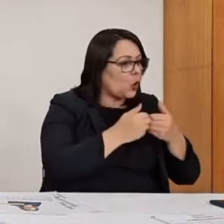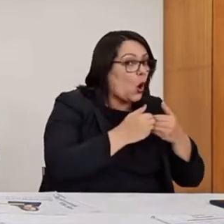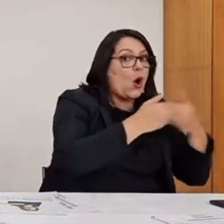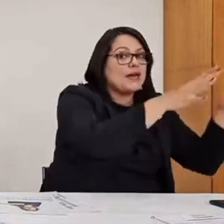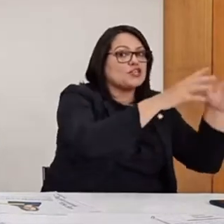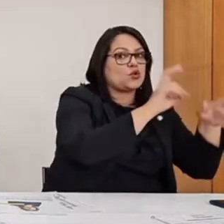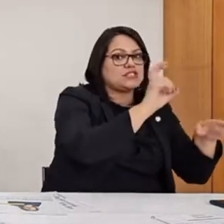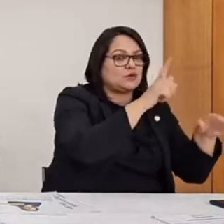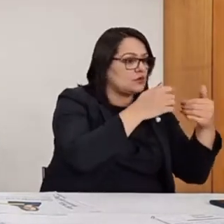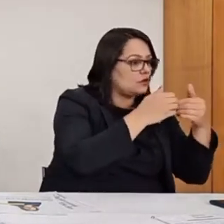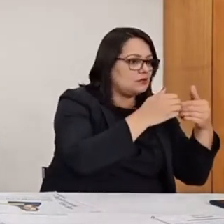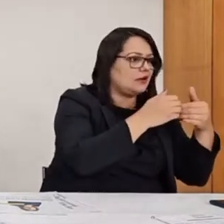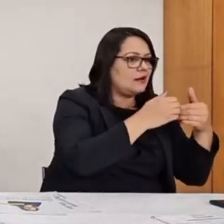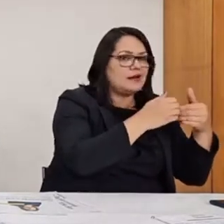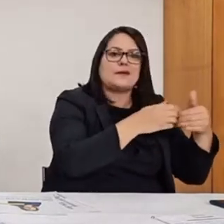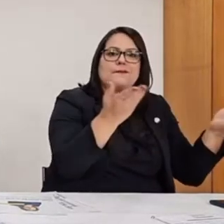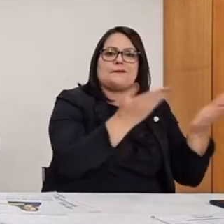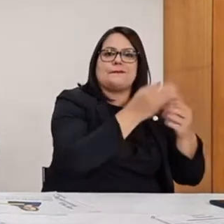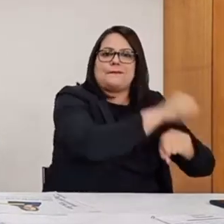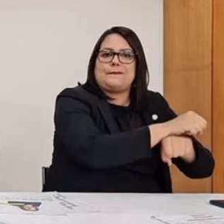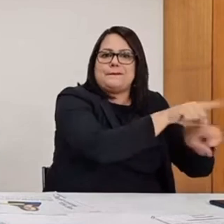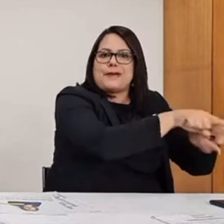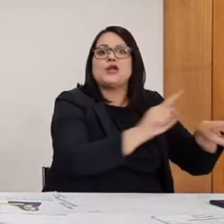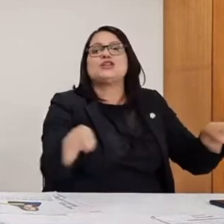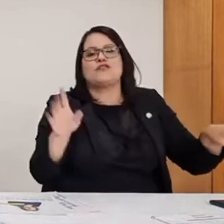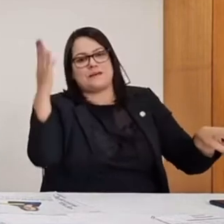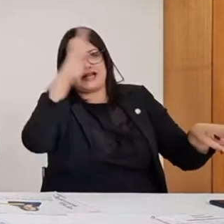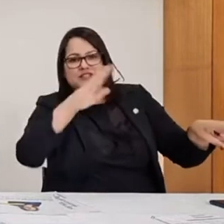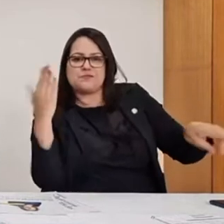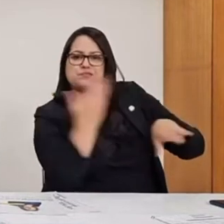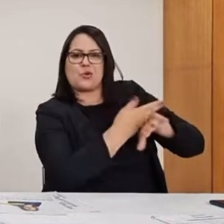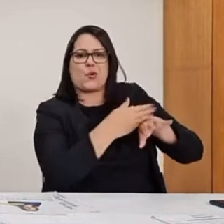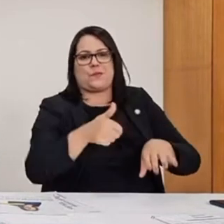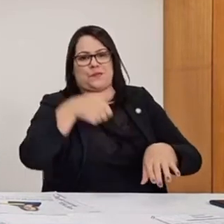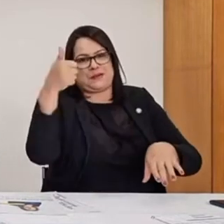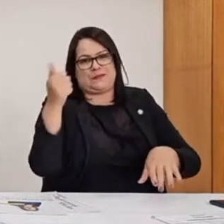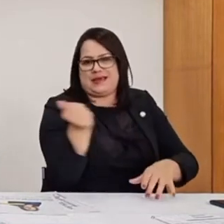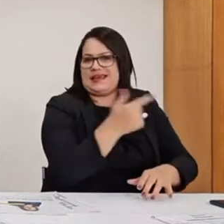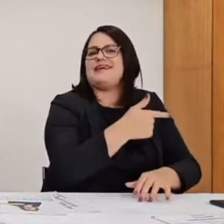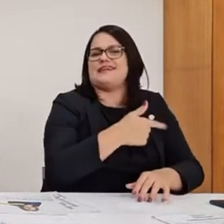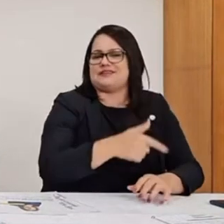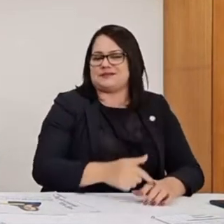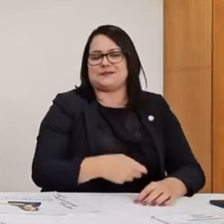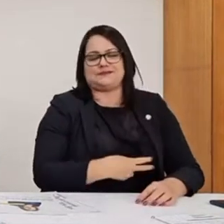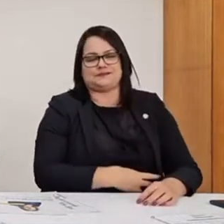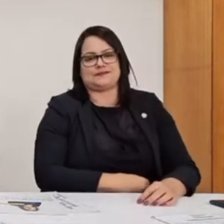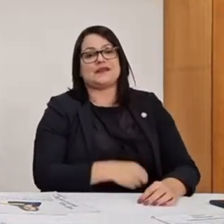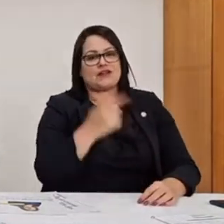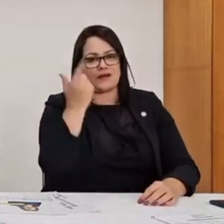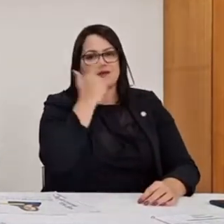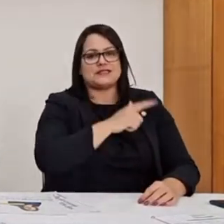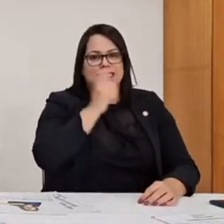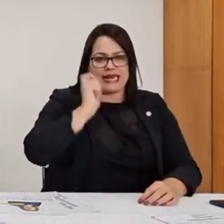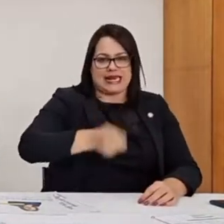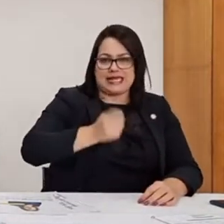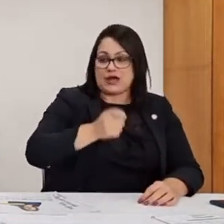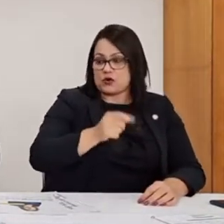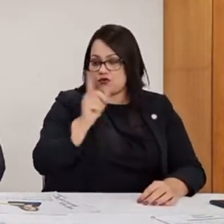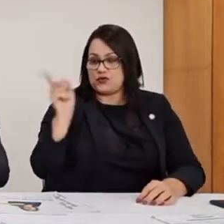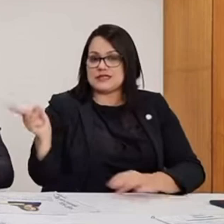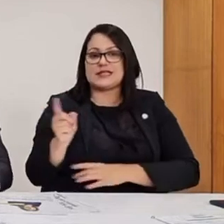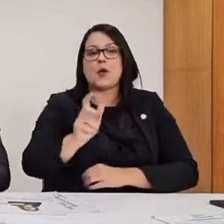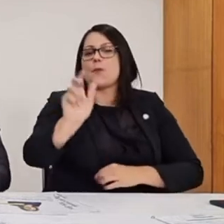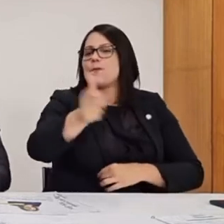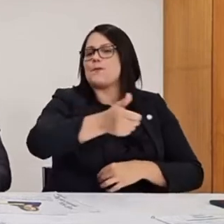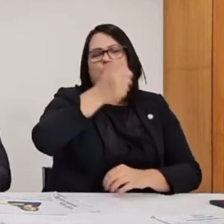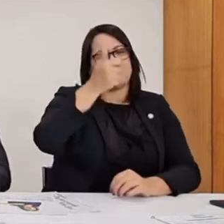5G funcionando. E a gente já vai implementar. A gente vai conseguir, com esse leilão, que o senhor aqui, o presidente, foi o